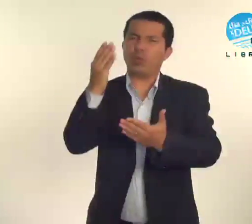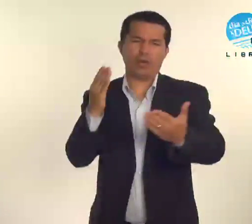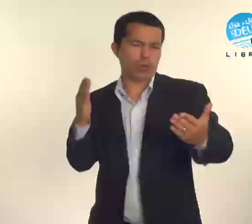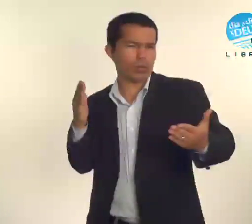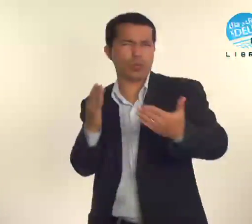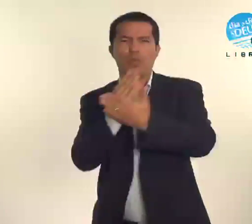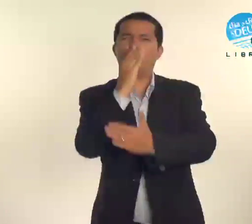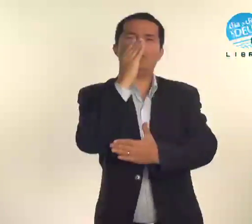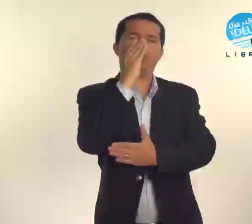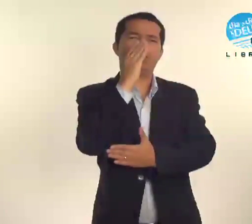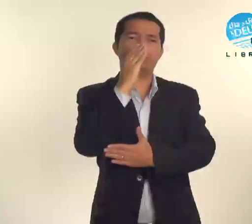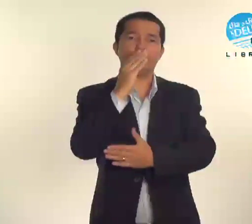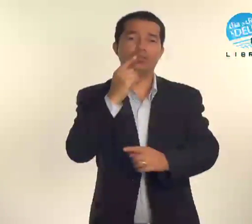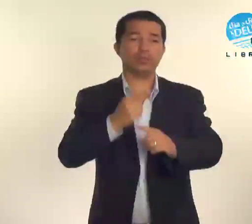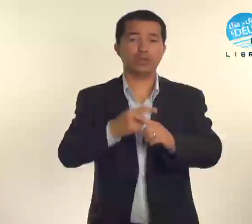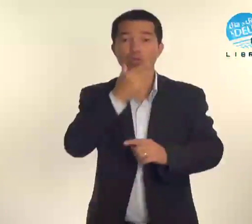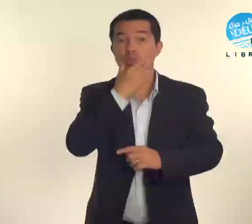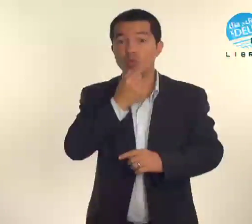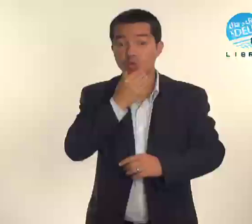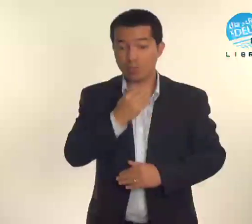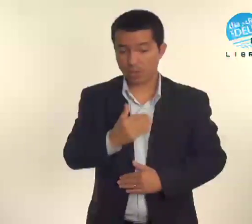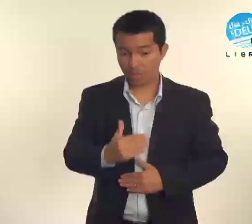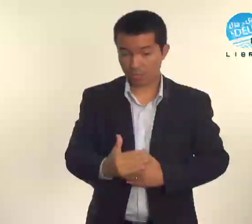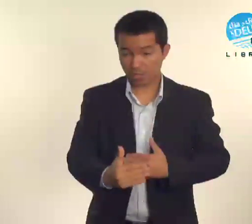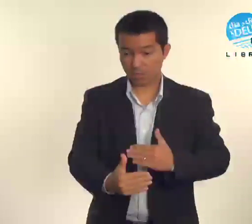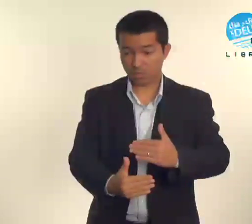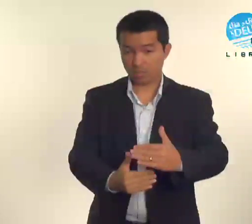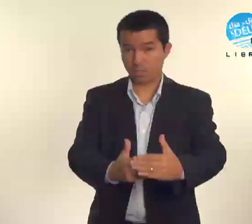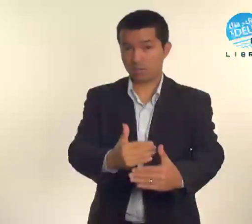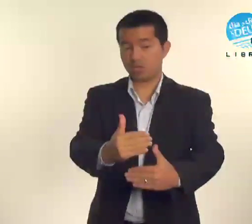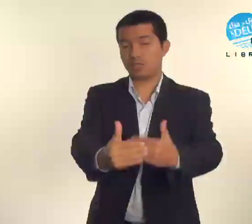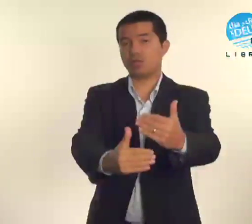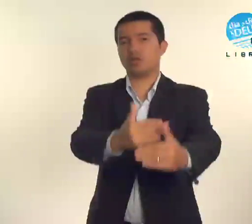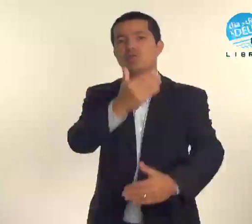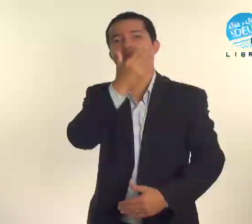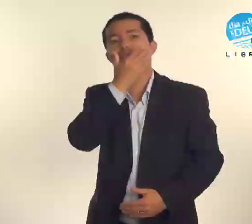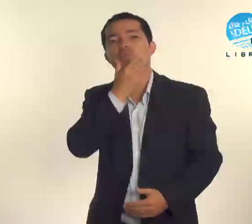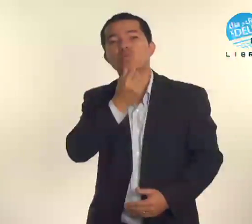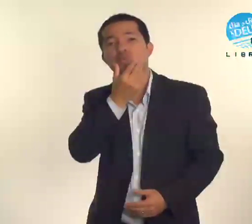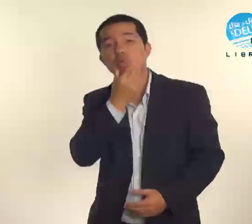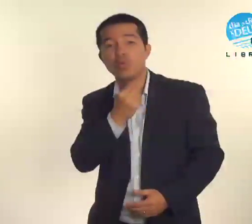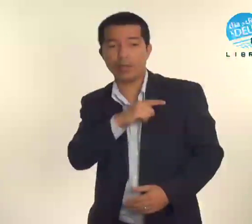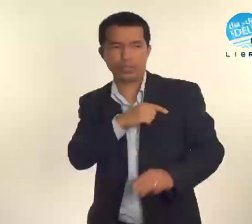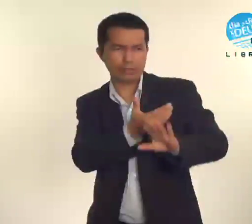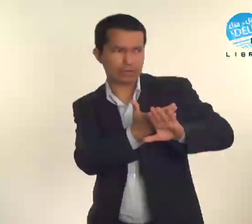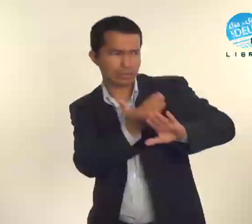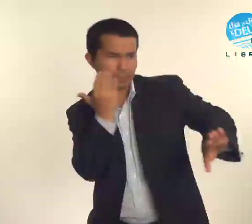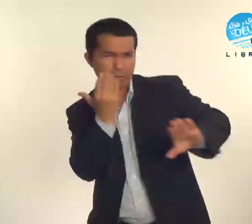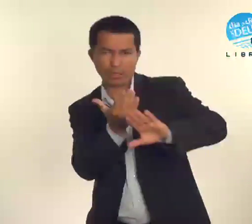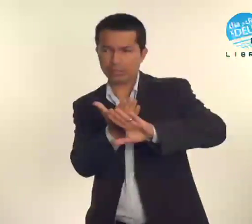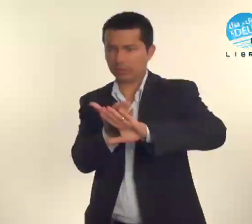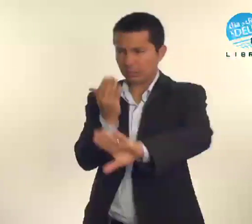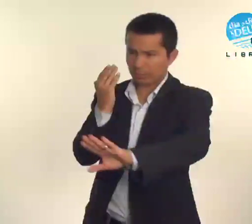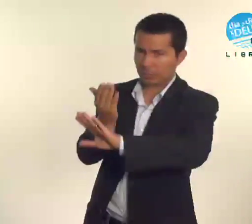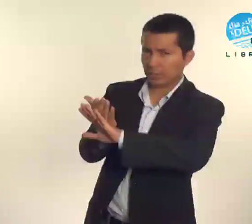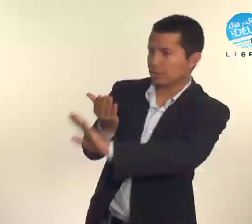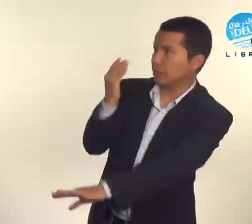Não está se cumprindo. E o homem, o ser humano, ele tem se afastado